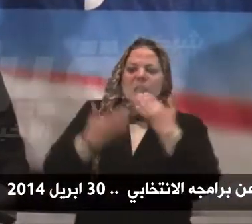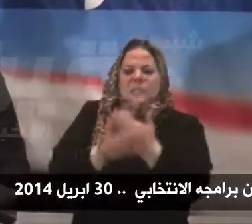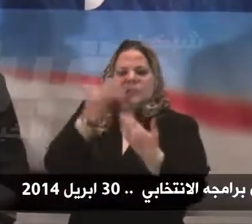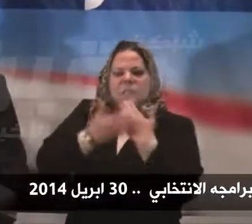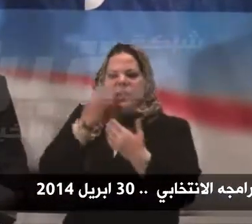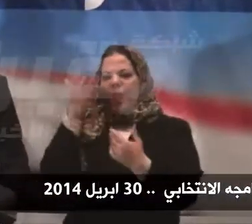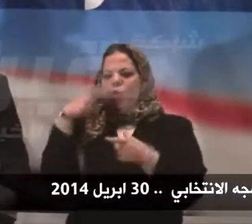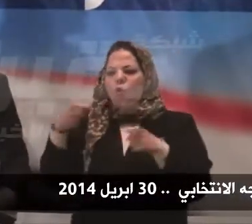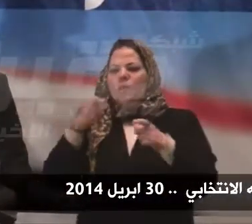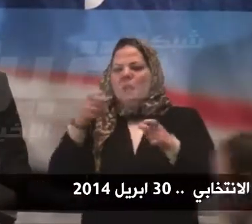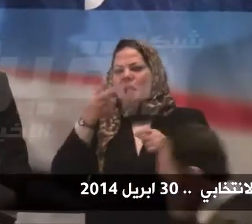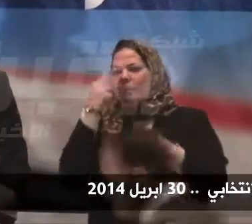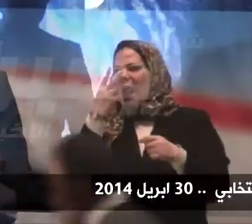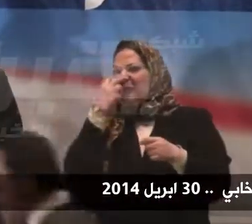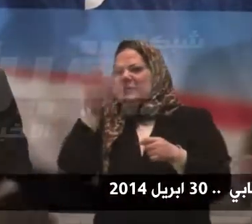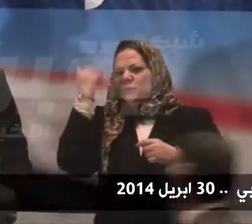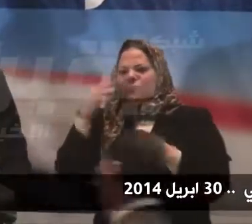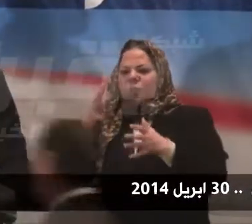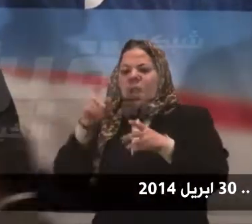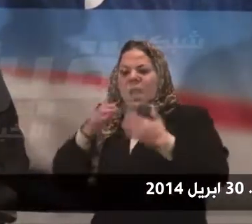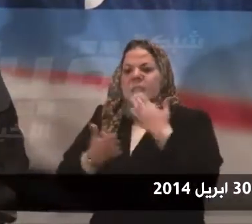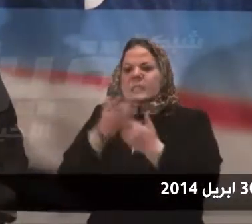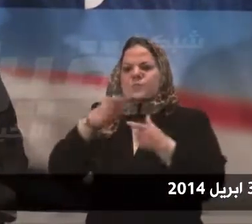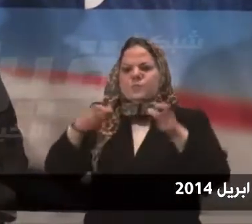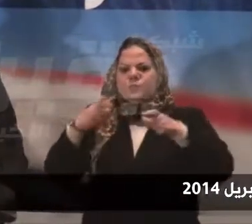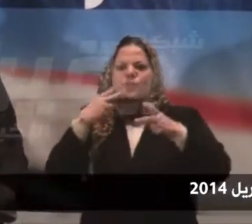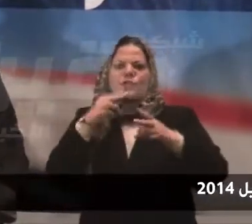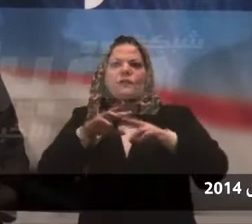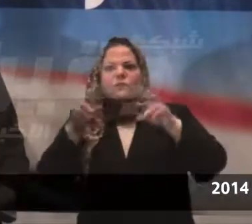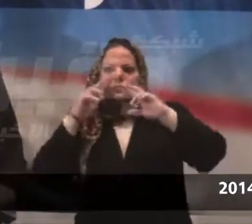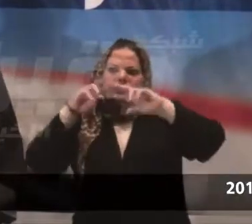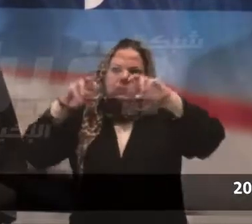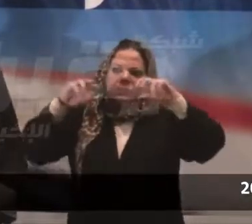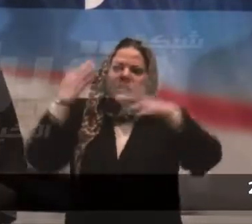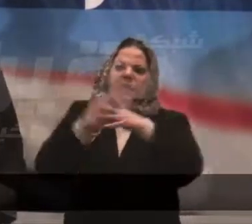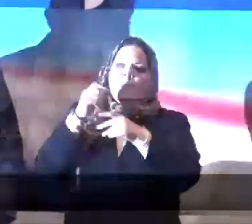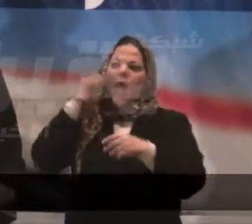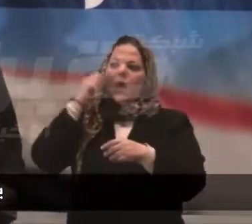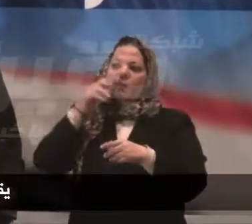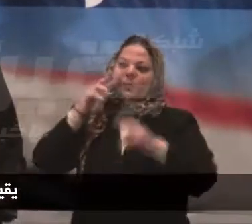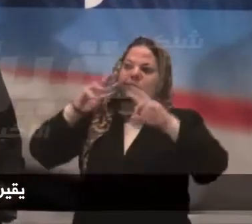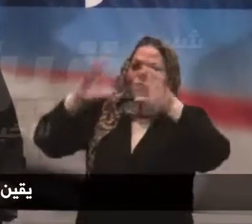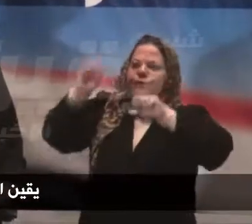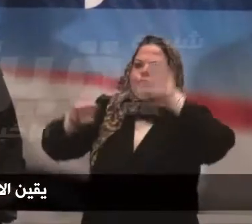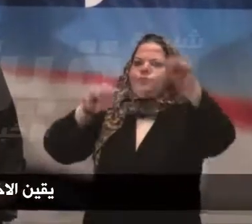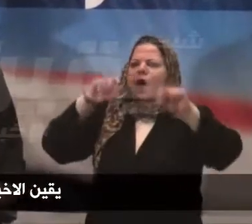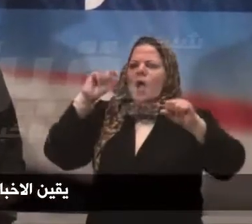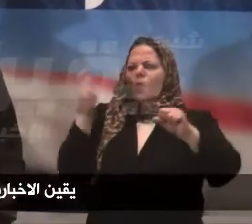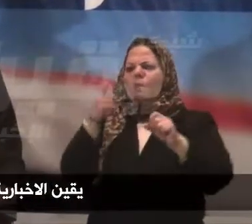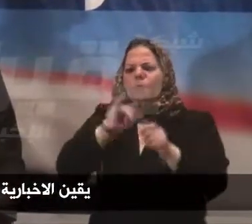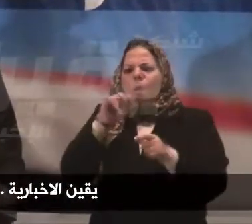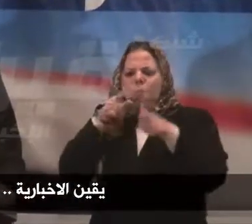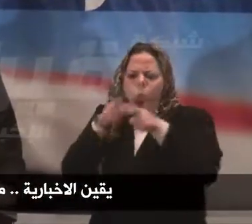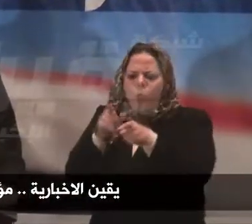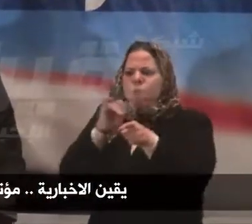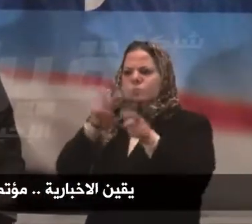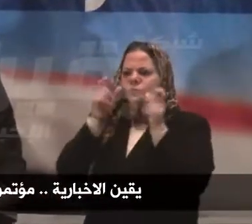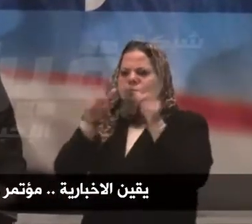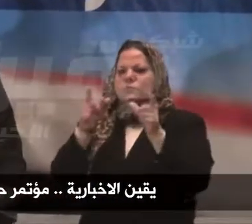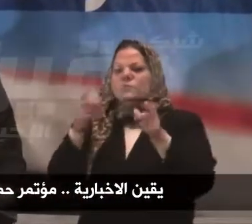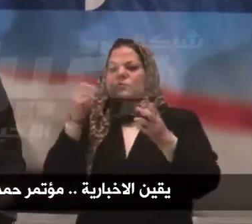اللازمة لمكافحة الإرهاب وبحيث يقتصر دوره على هذا الشأن فقط،